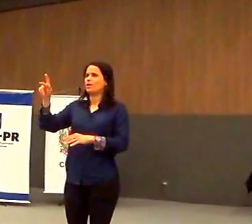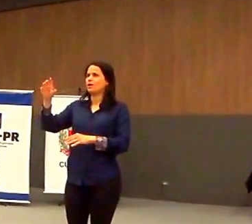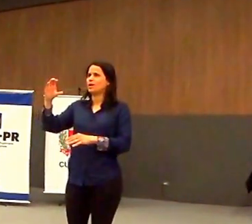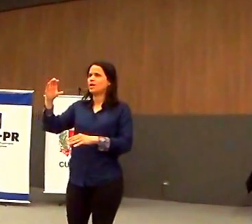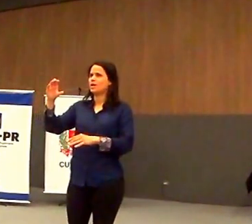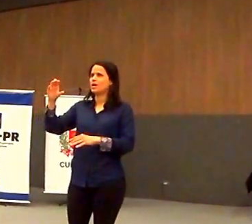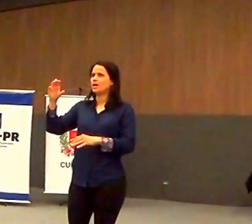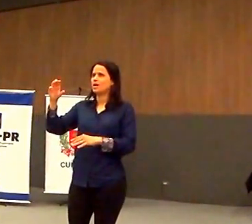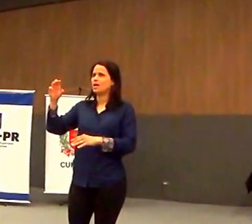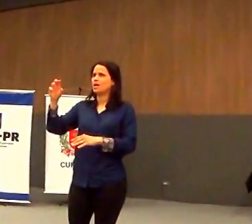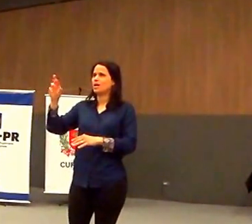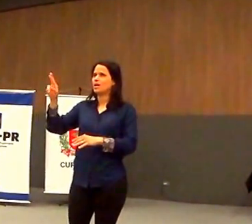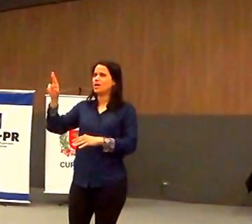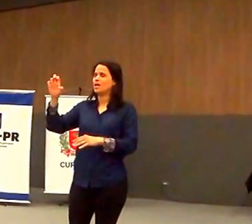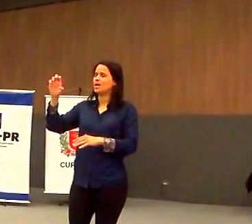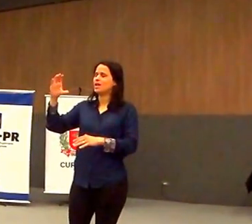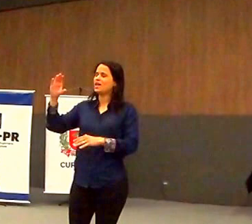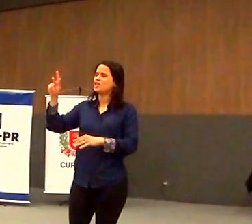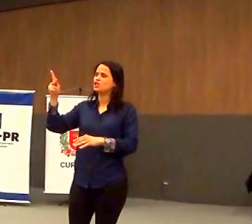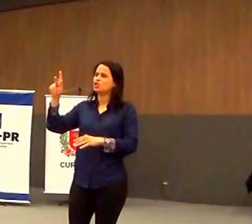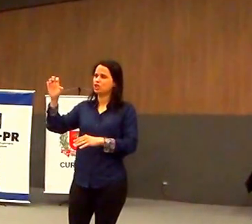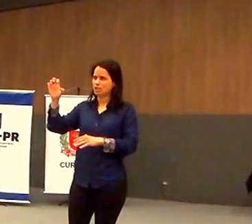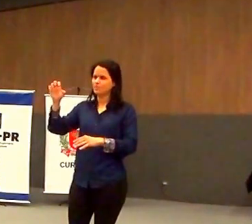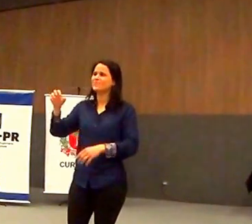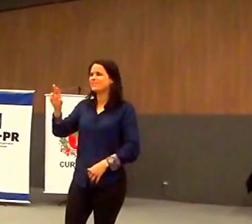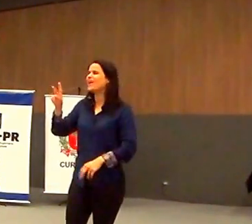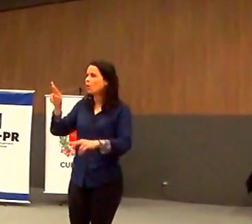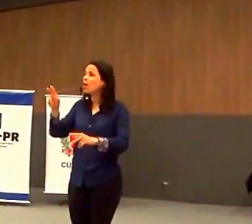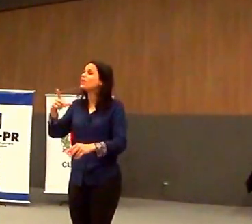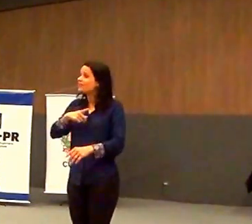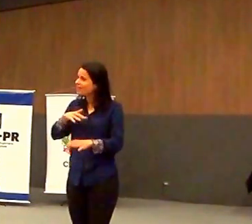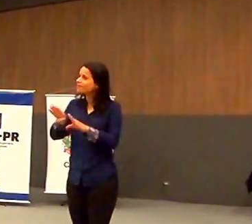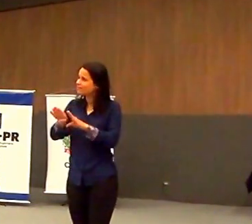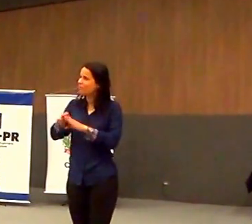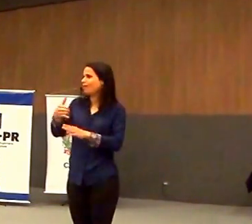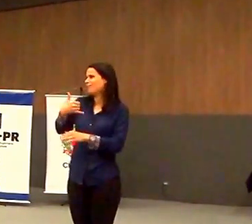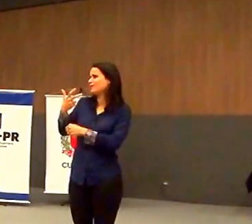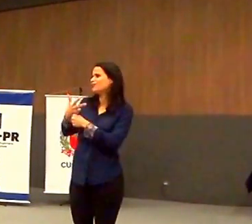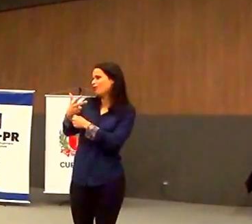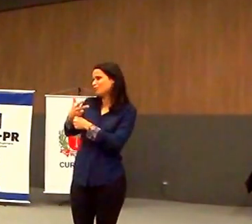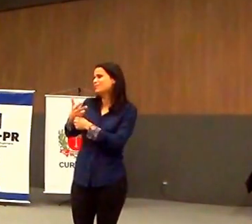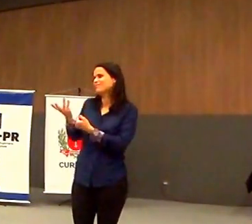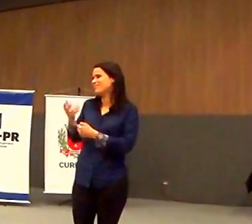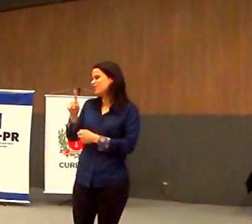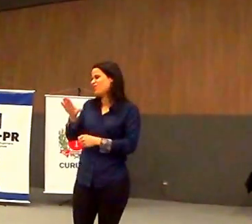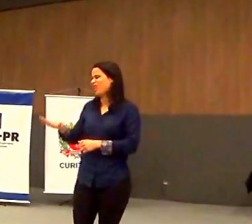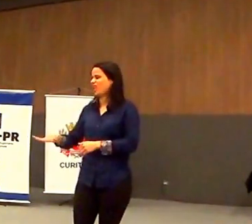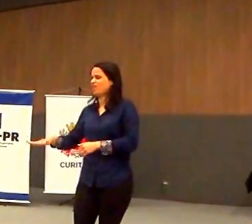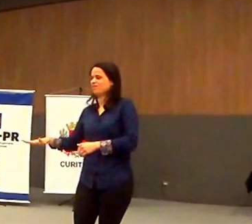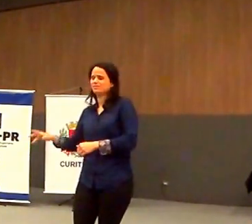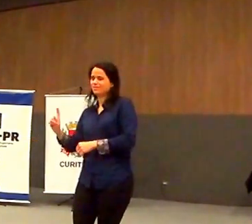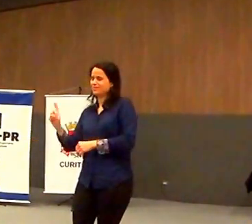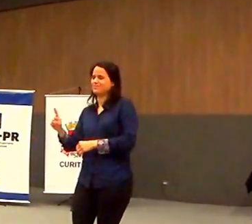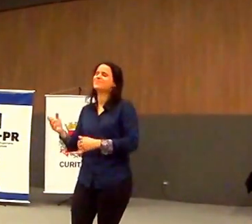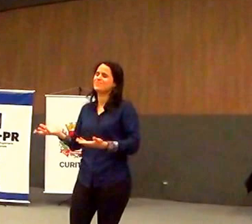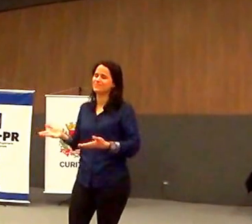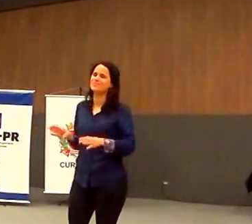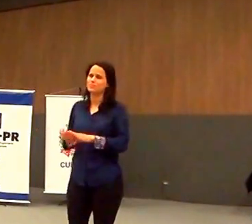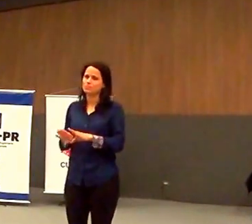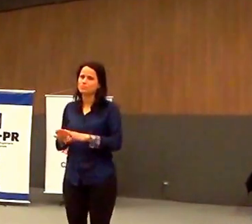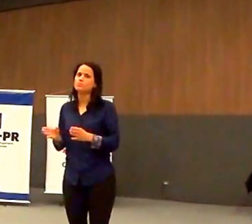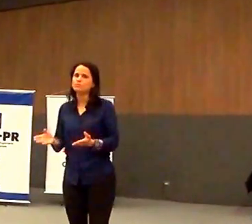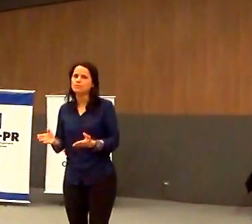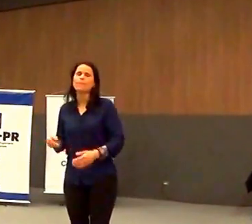Chico. Então, veja, é um equipamento que hoje, com esse crescimento da população, é muito necessário nas grandes cidades. Então, tem